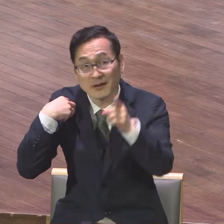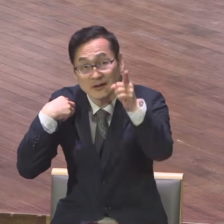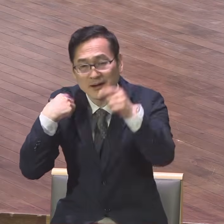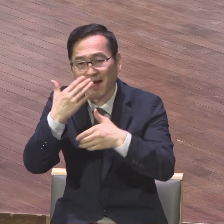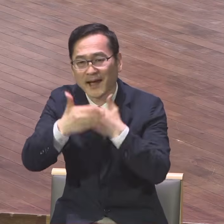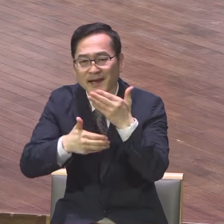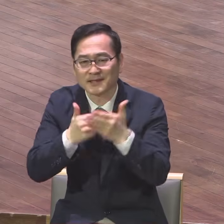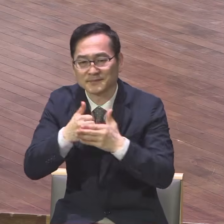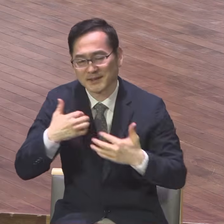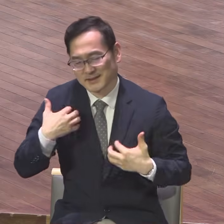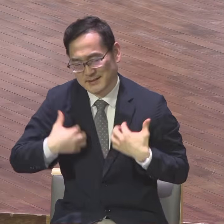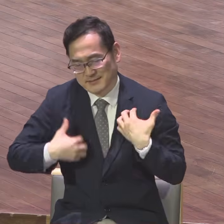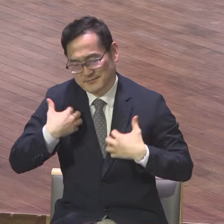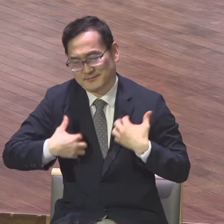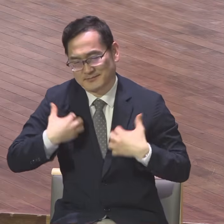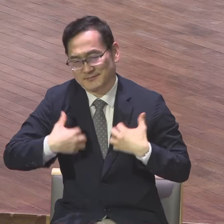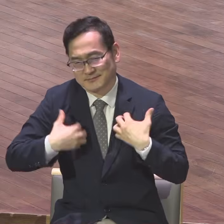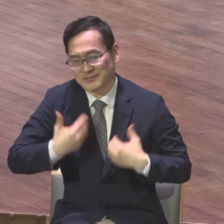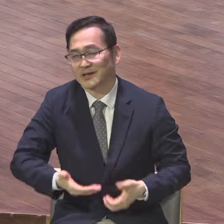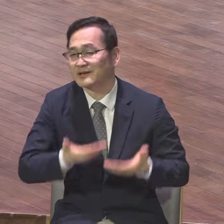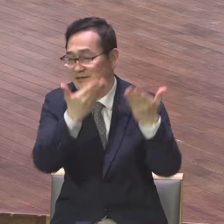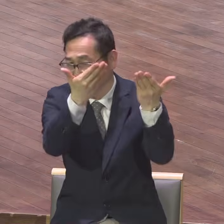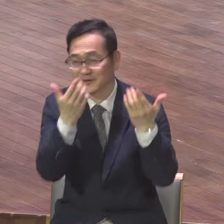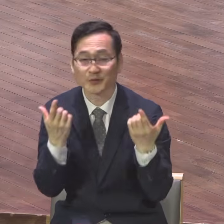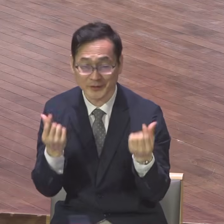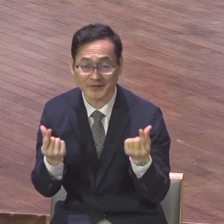하나님의 마음을 기쁘시 하는 것도 없어요.